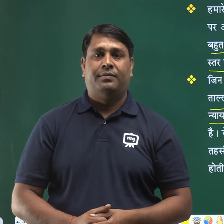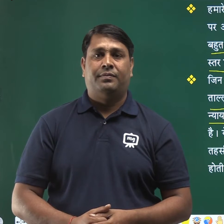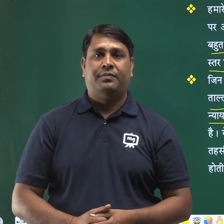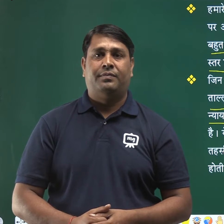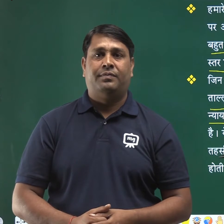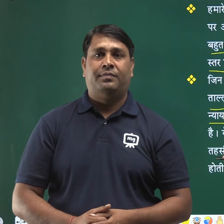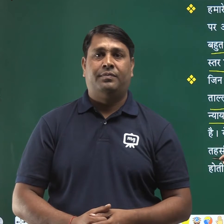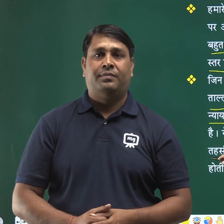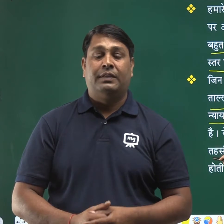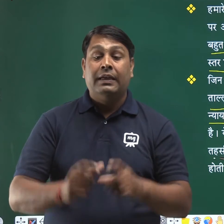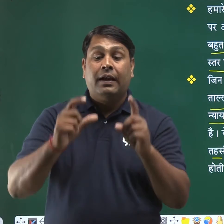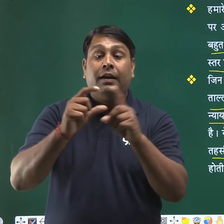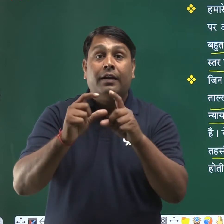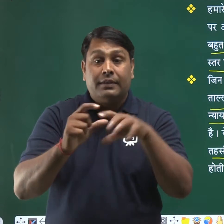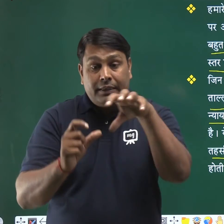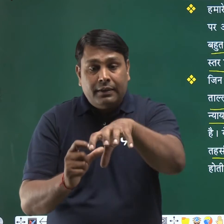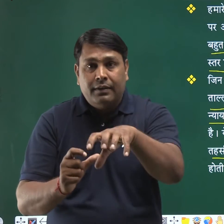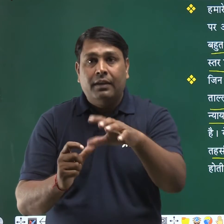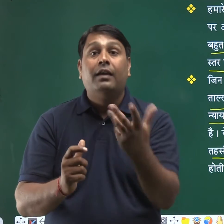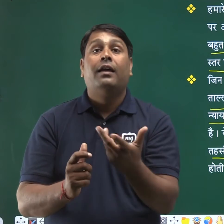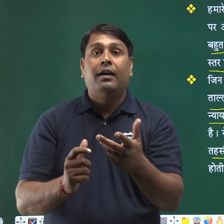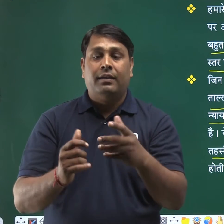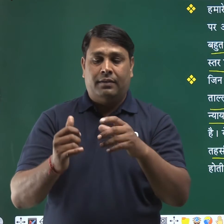जिले या तहसील स्तर पर